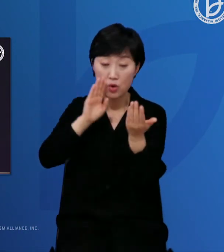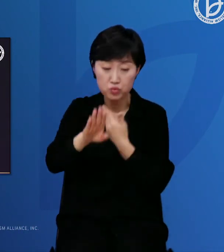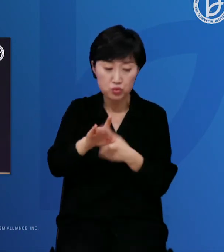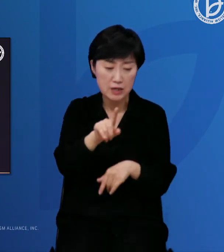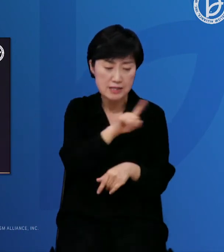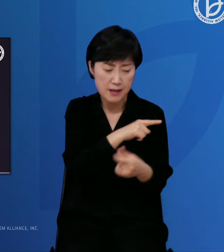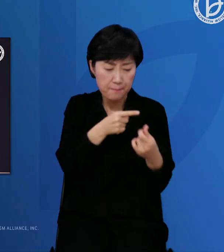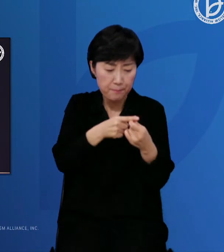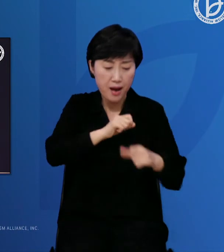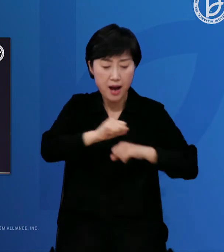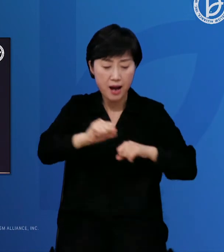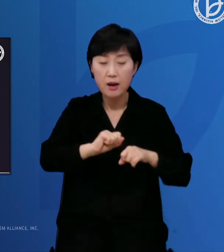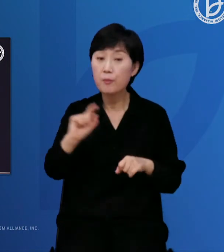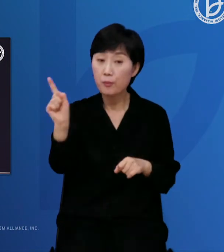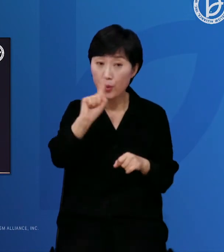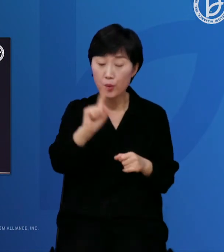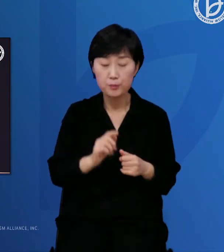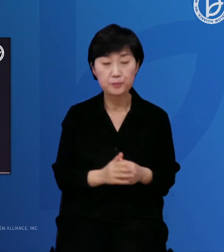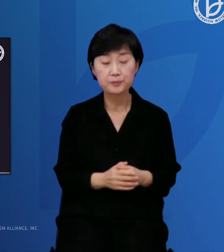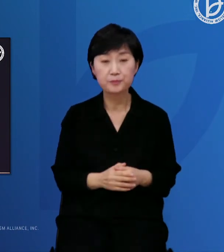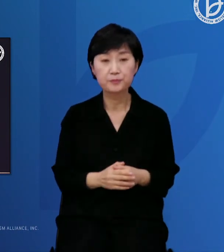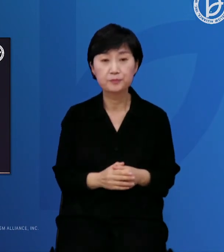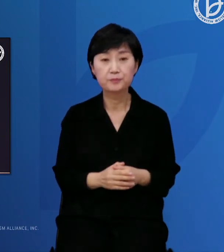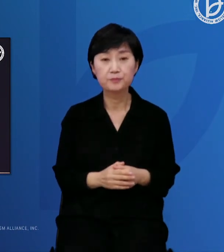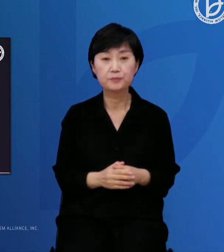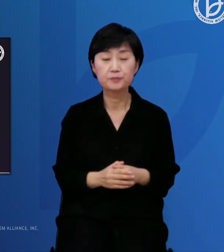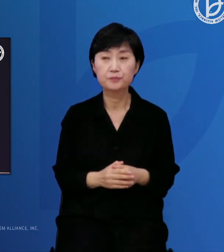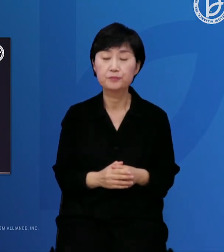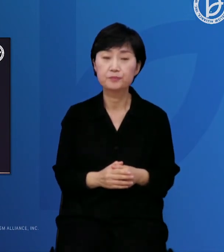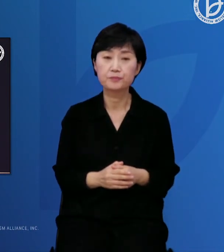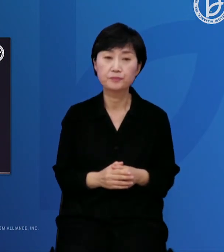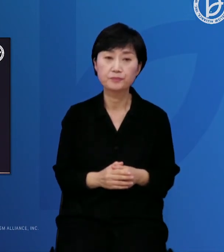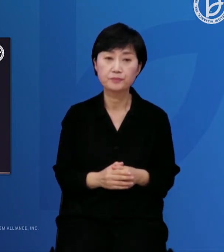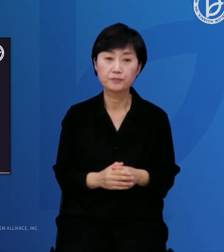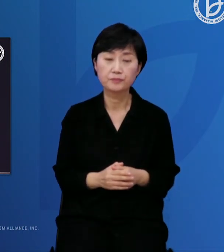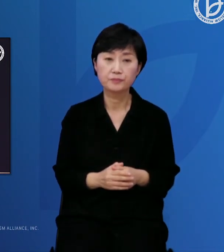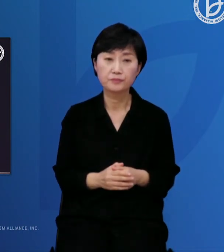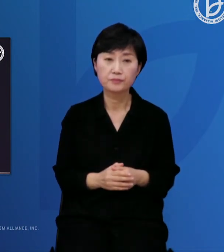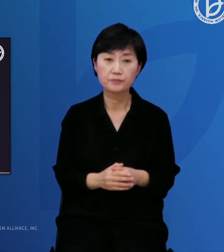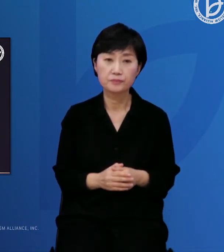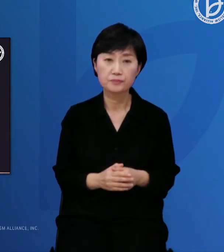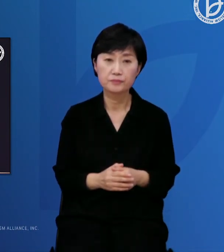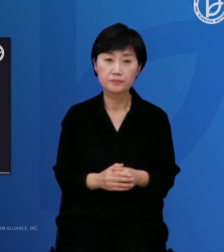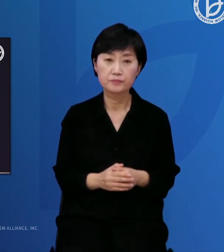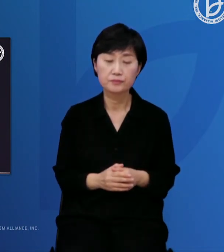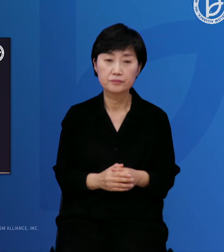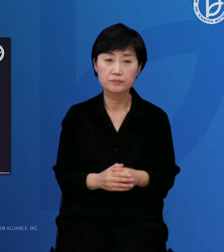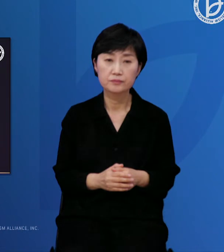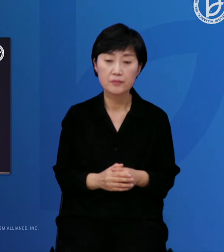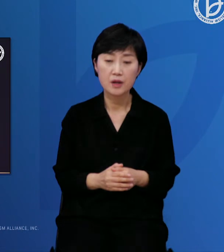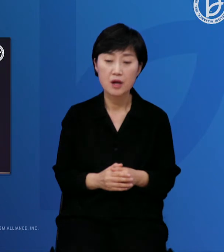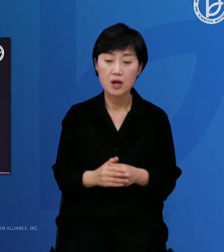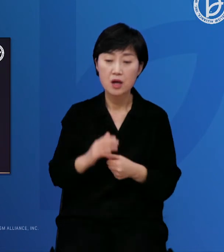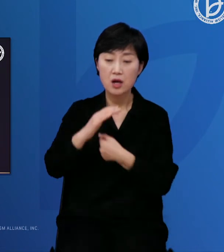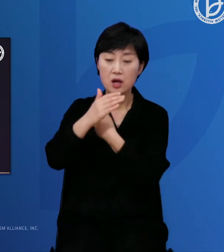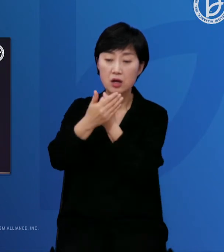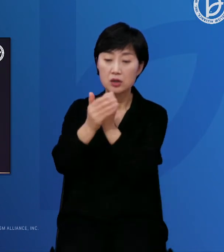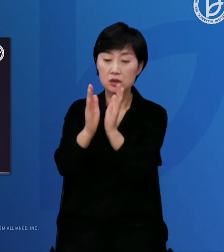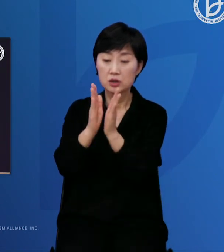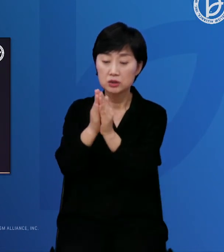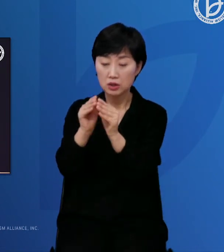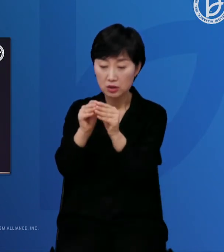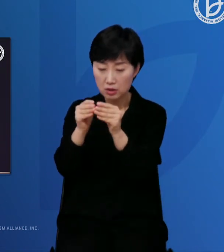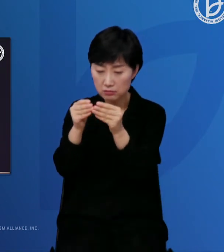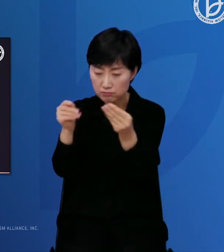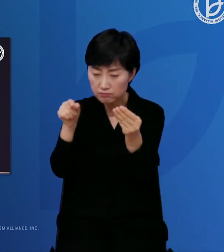we begin with at this time? 하나님의 말씀인 성경에만 기록되어 있습니다. 아무도 모르게